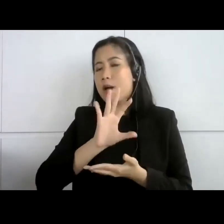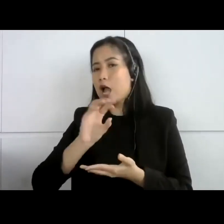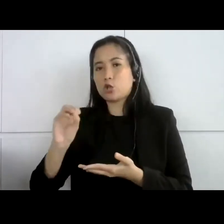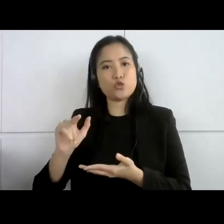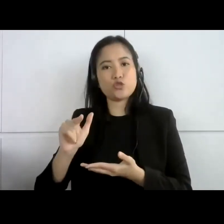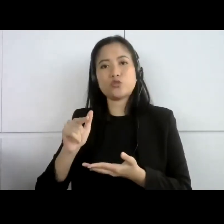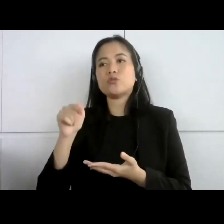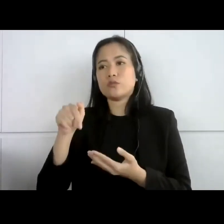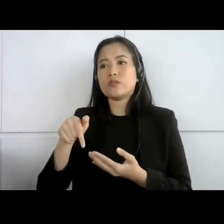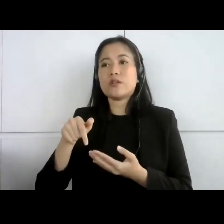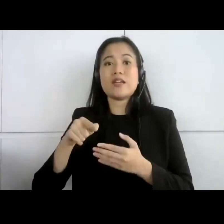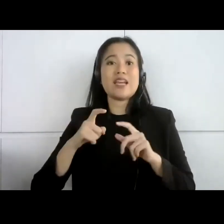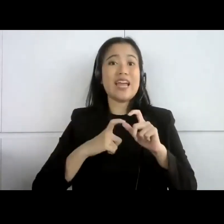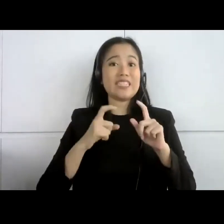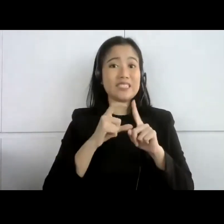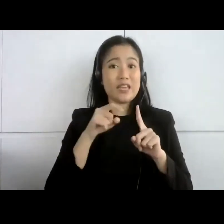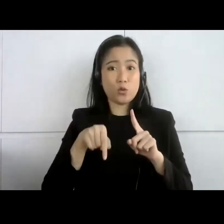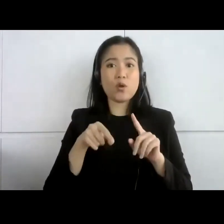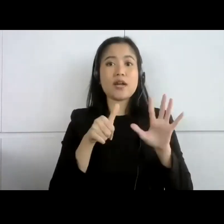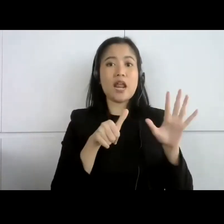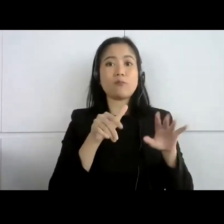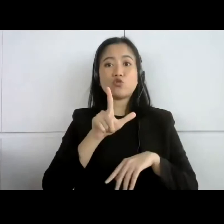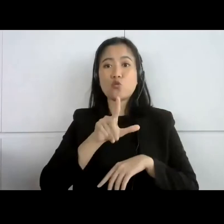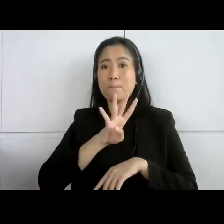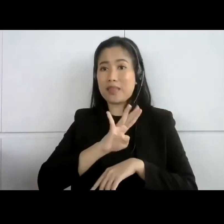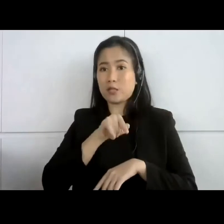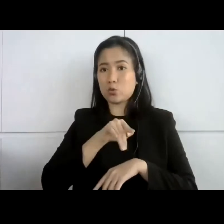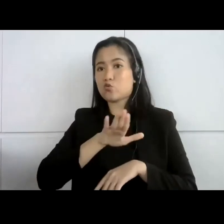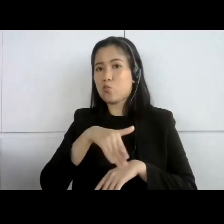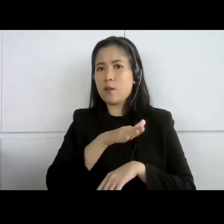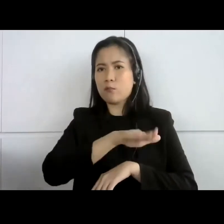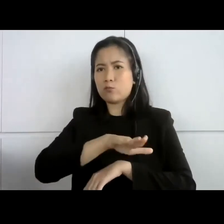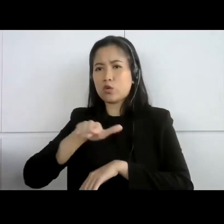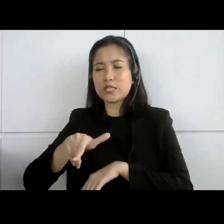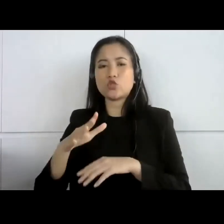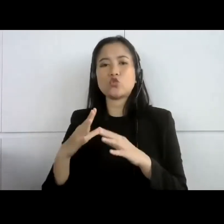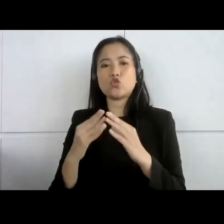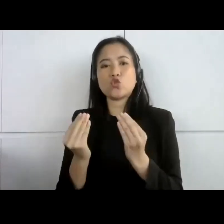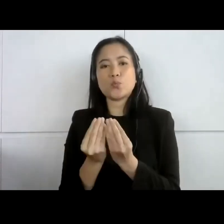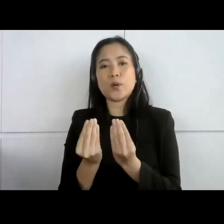Sedangkan SD 674 sekolah dengan jumlah murid siswa